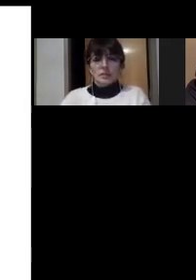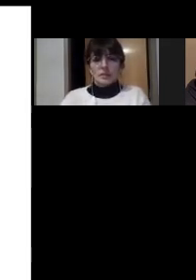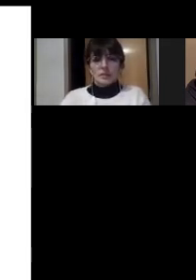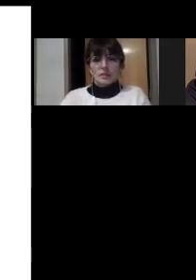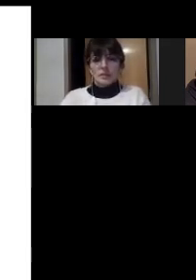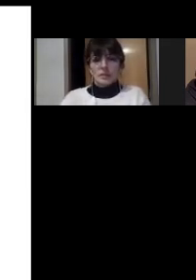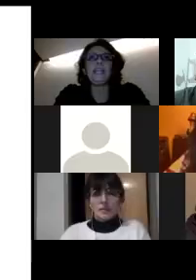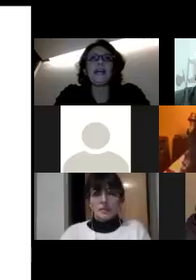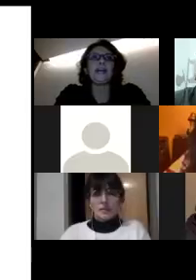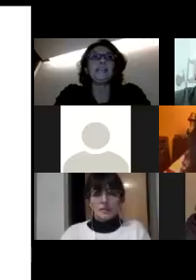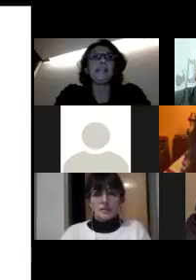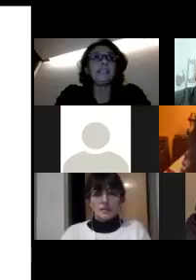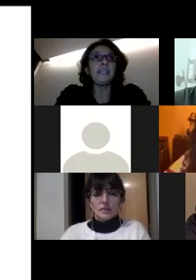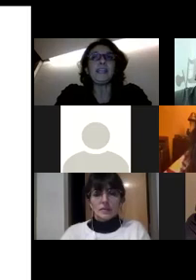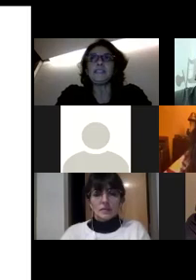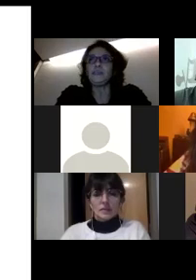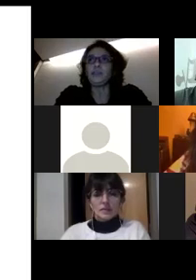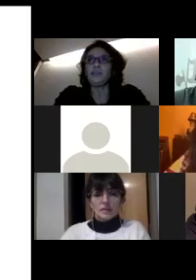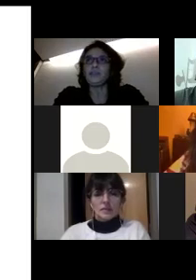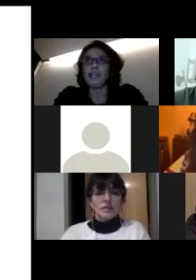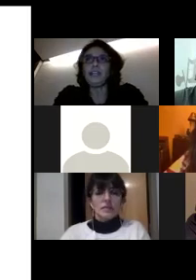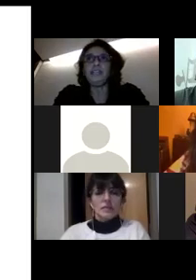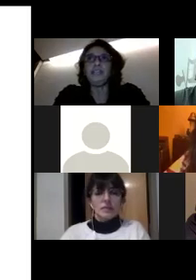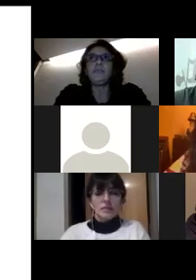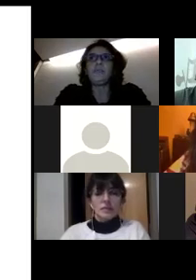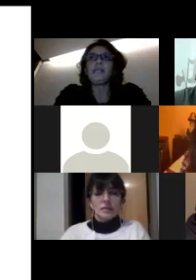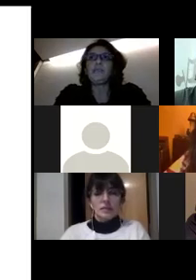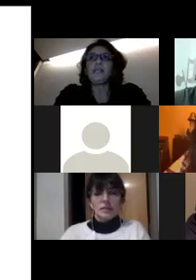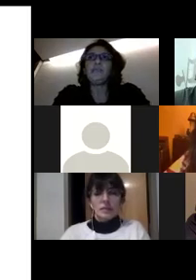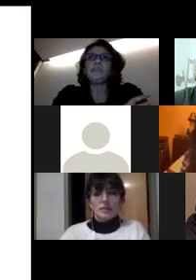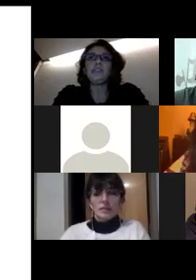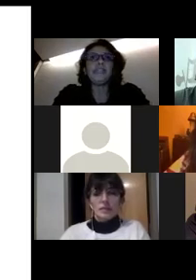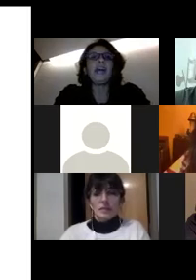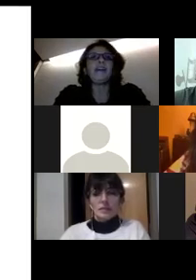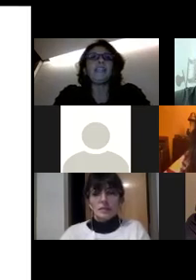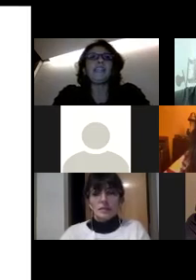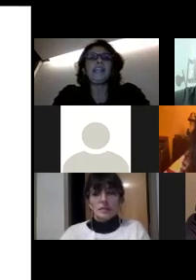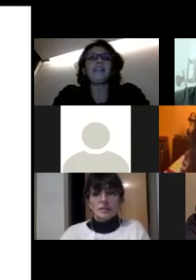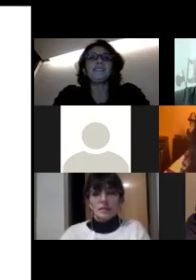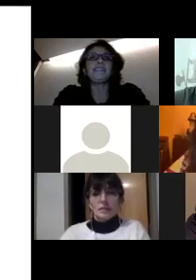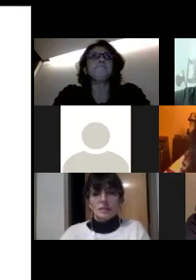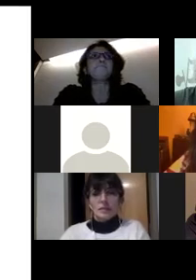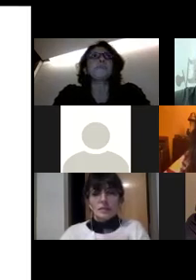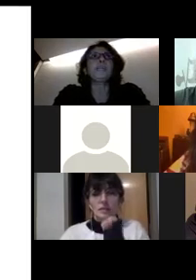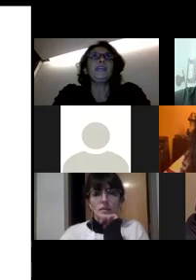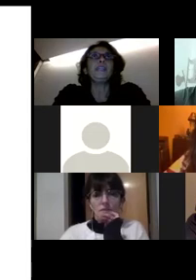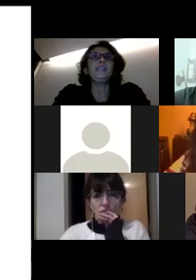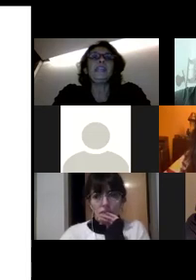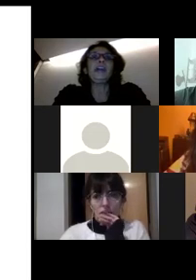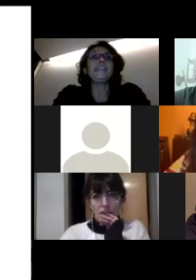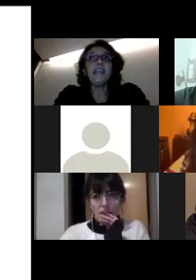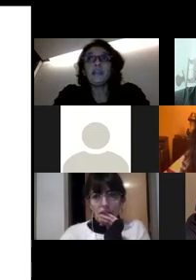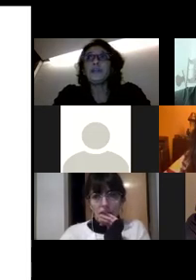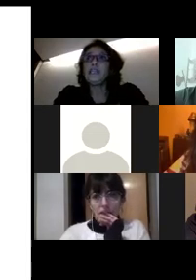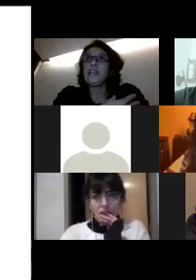nosotros la gramática de la sistémico-funcional para poder responder a varias de